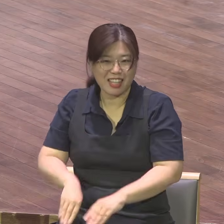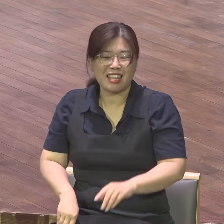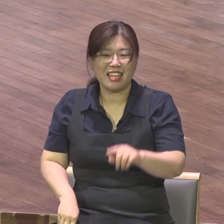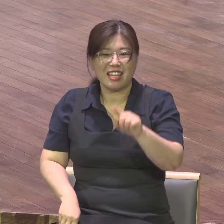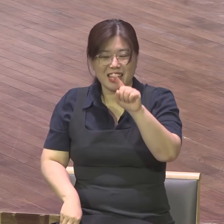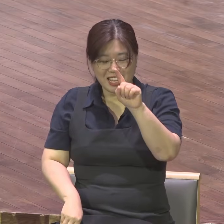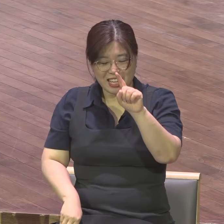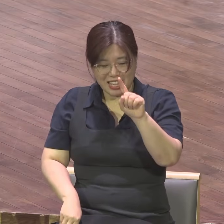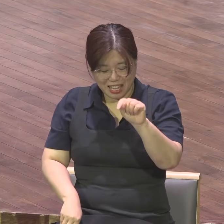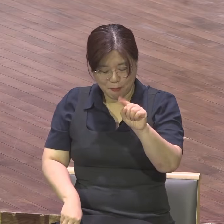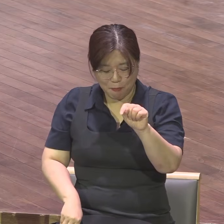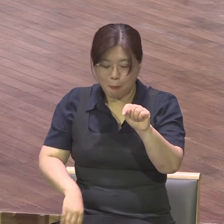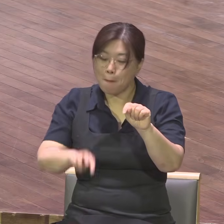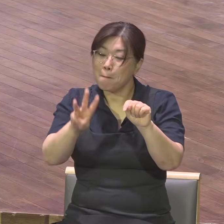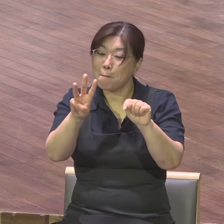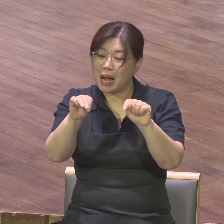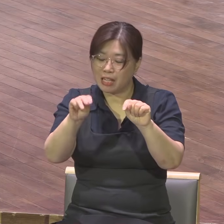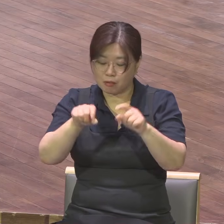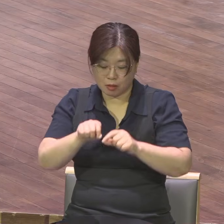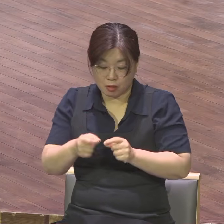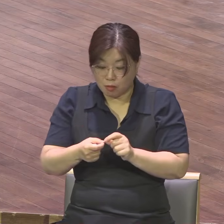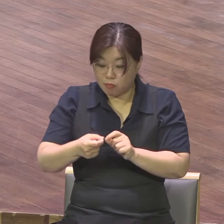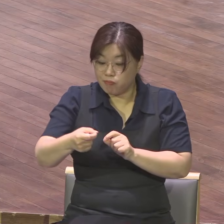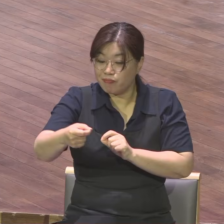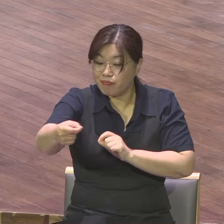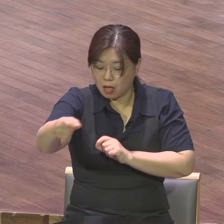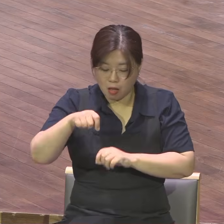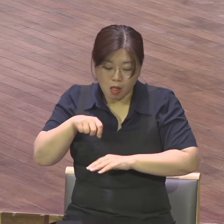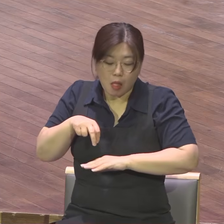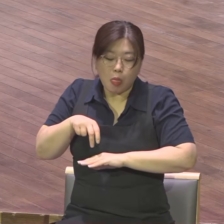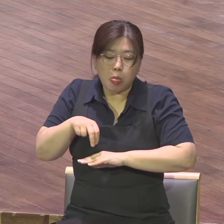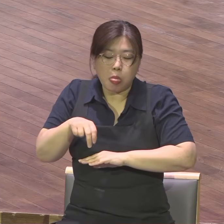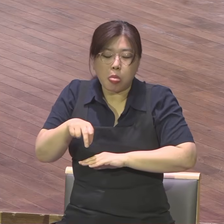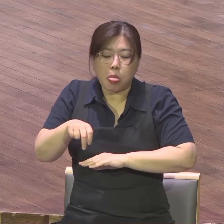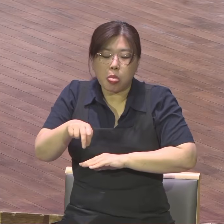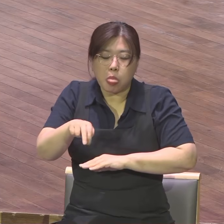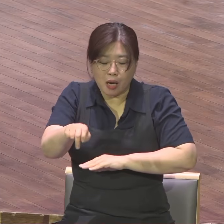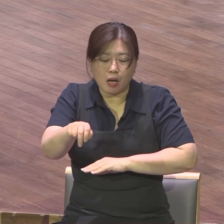비판하지 말라. 이런 말이 있어요.